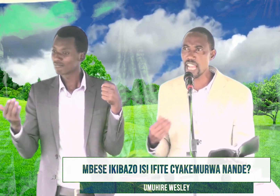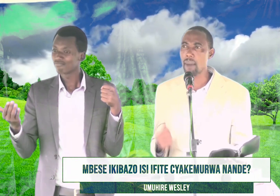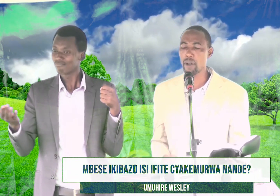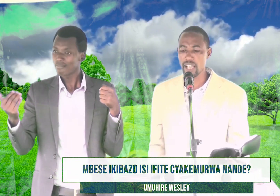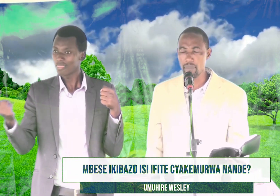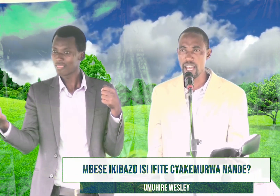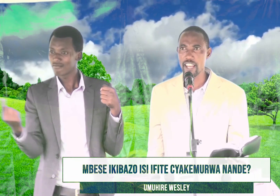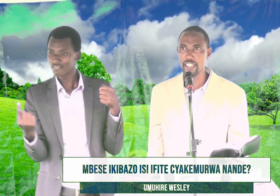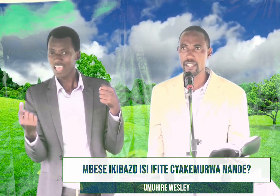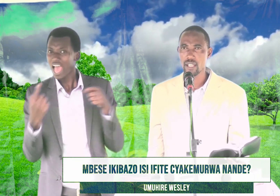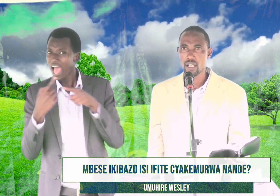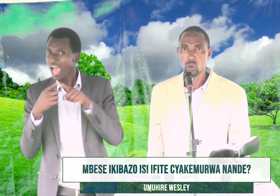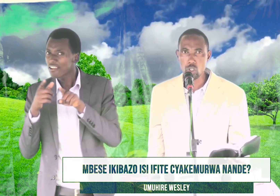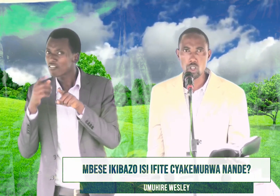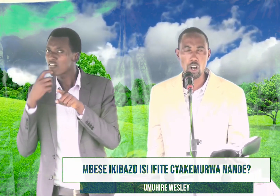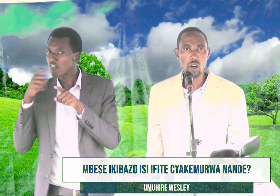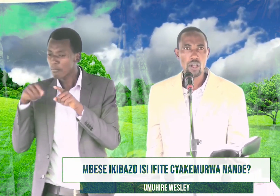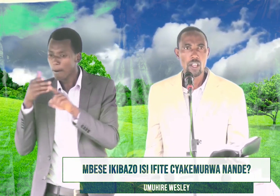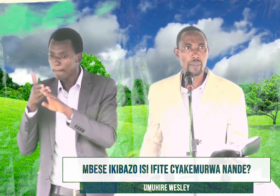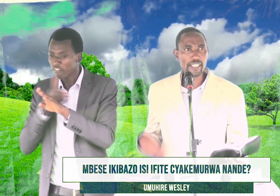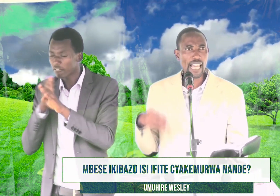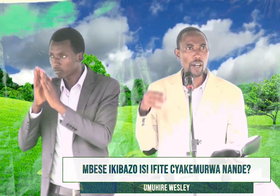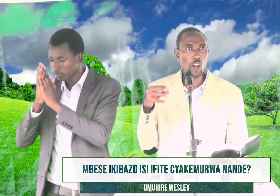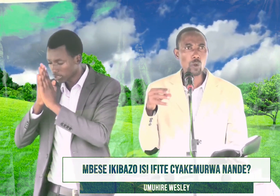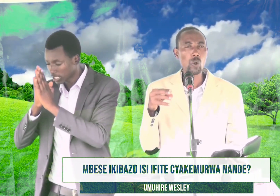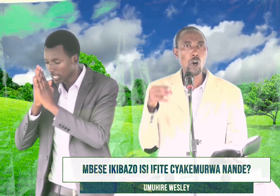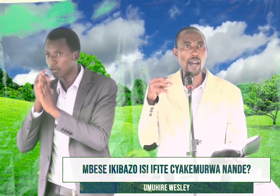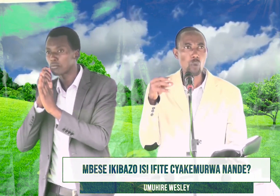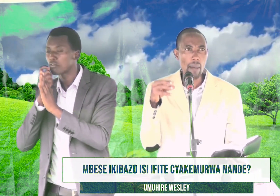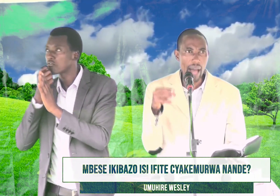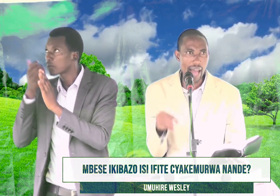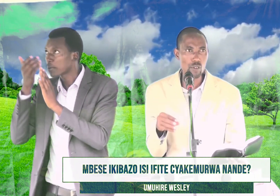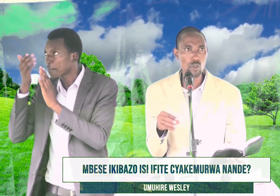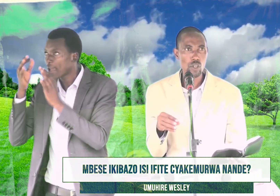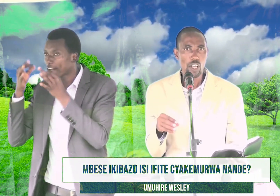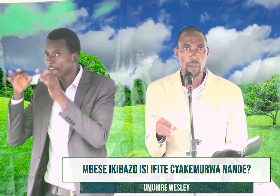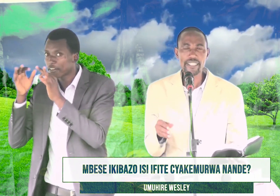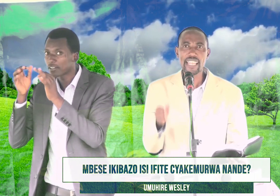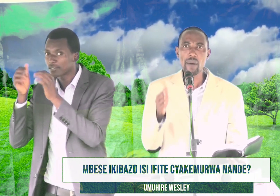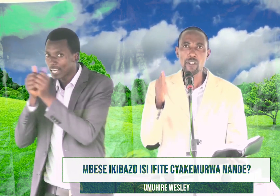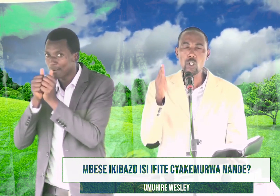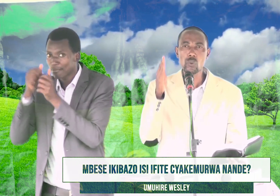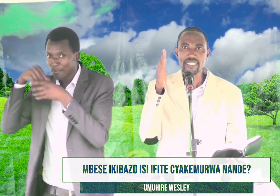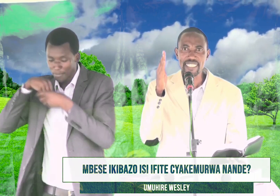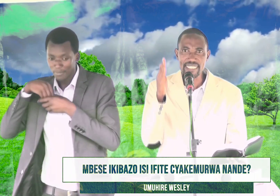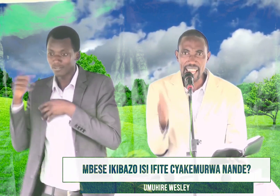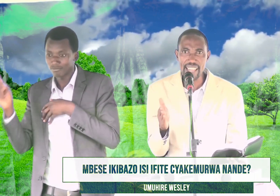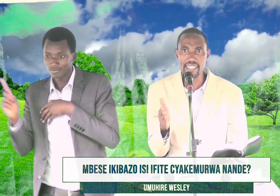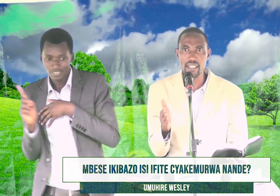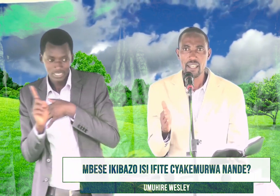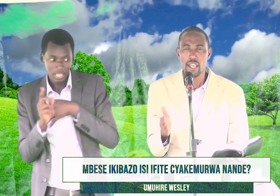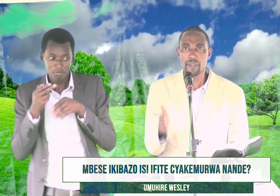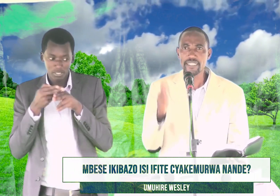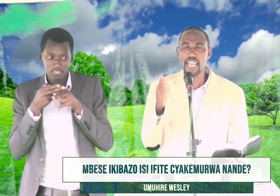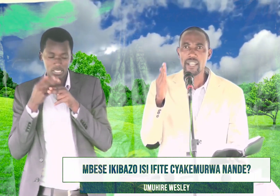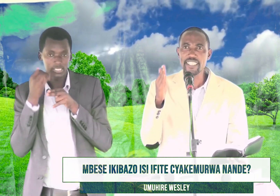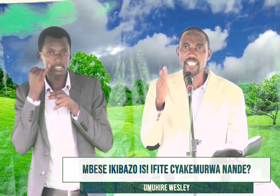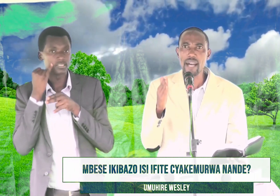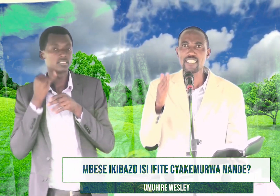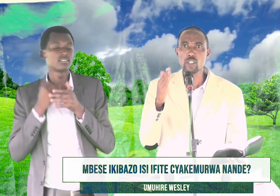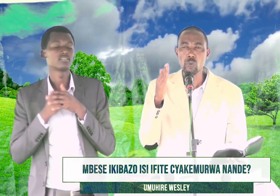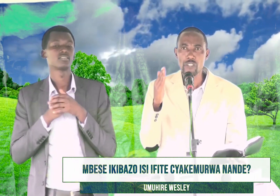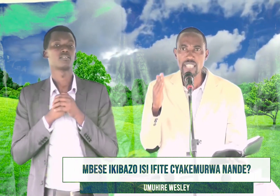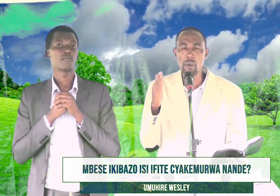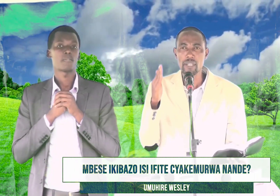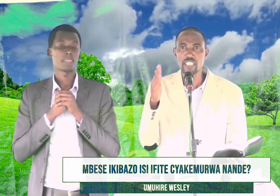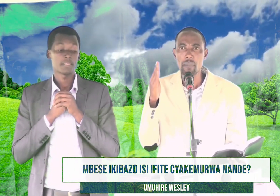ngira ijambo riremereye kuko bitewe no kugora kw'abantu bitewe n'uko isi iteye bitewe